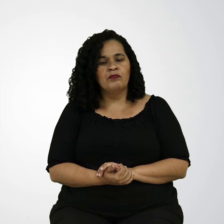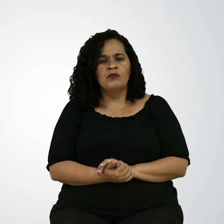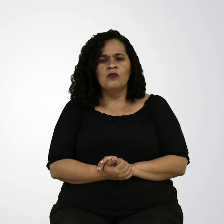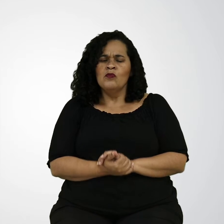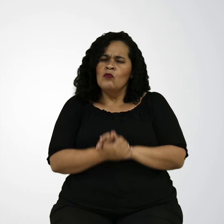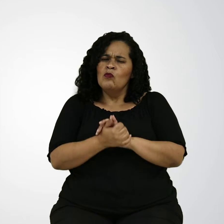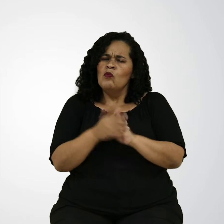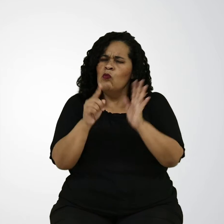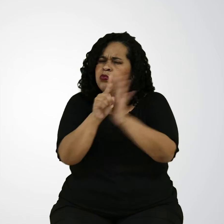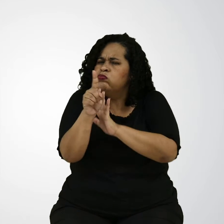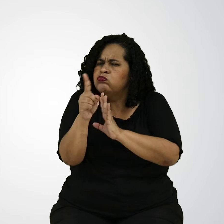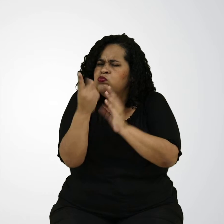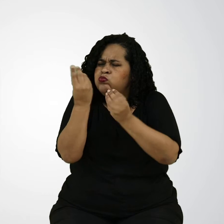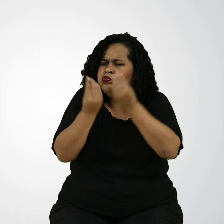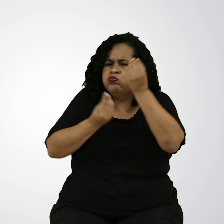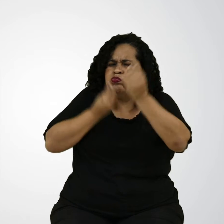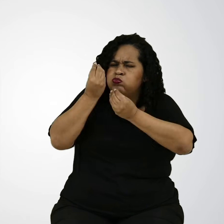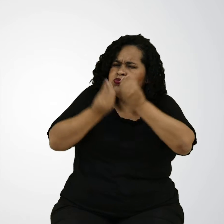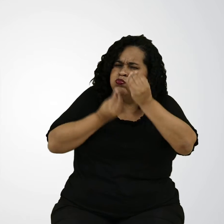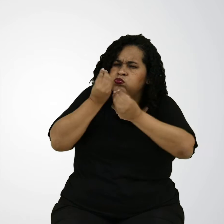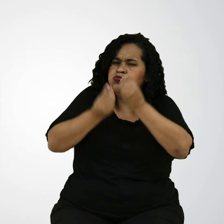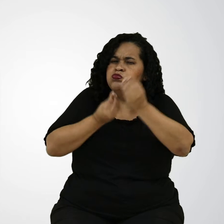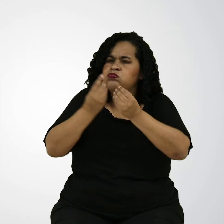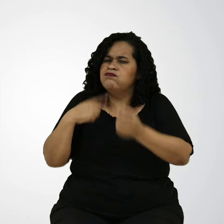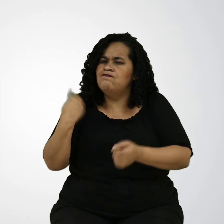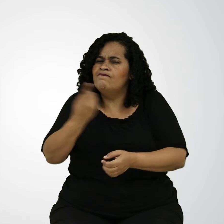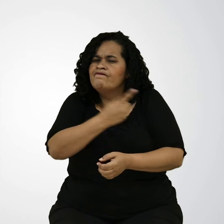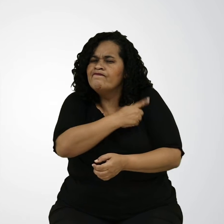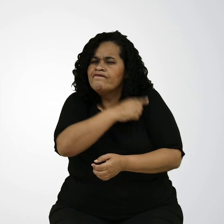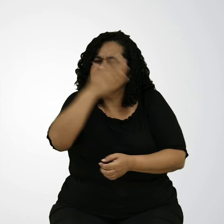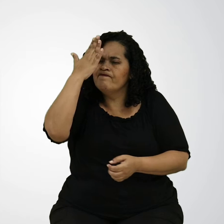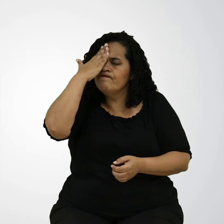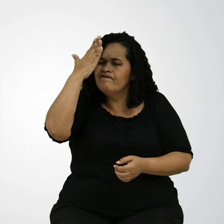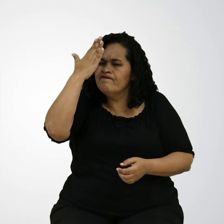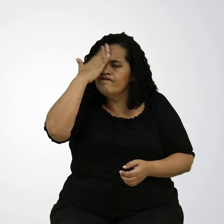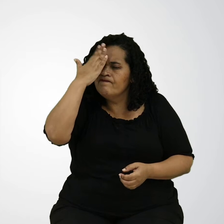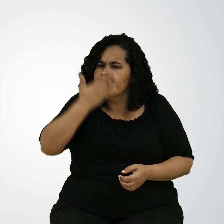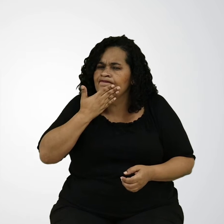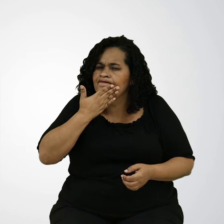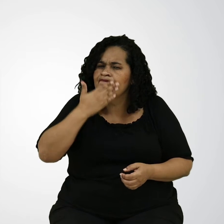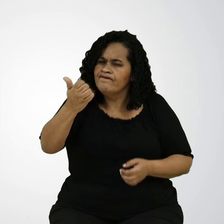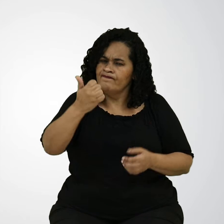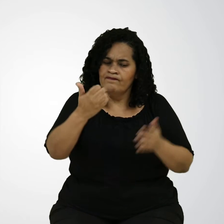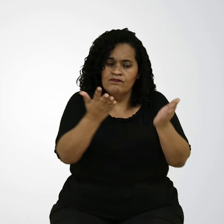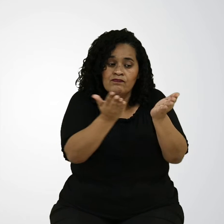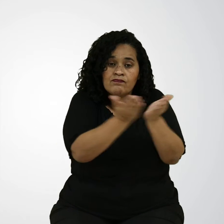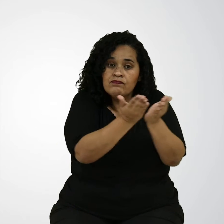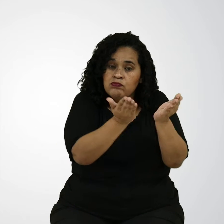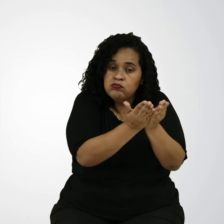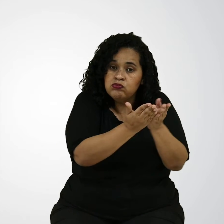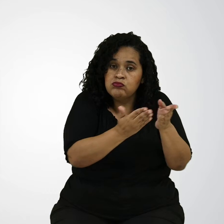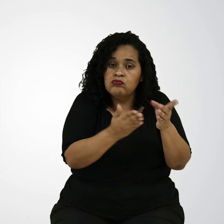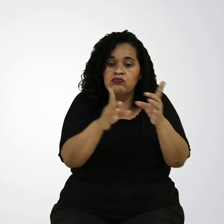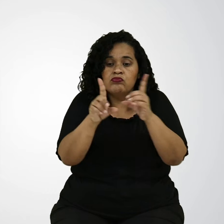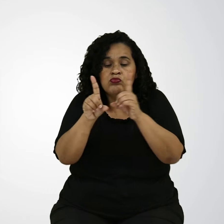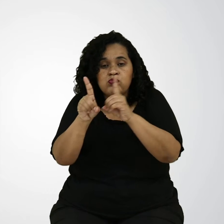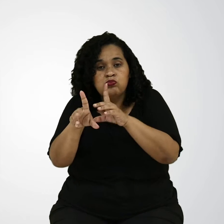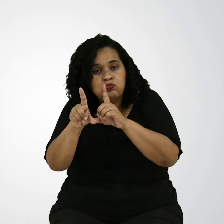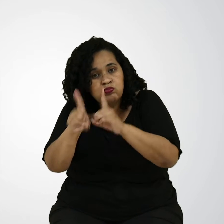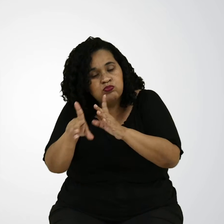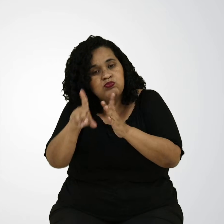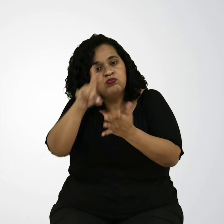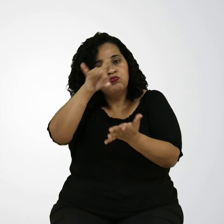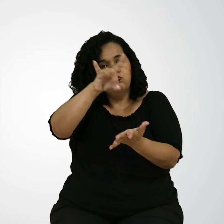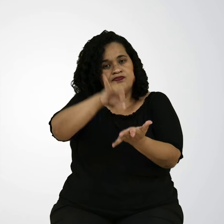que nós podemos aplicar a palavra de Deus, o cristianismo, as doutrinas cristãs, as